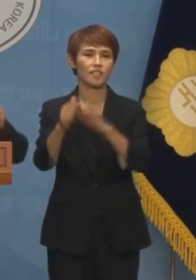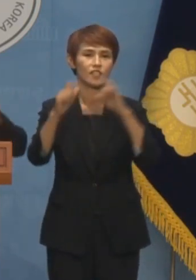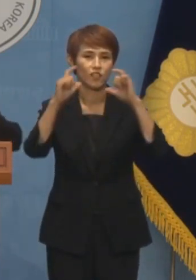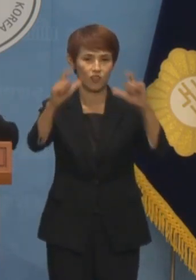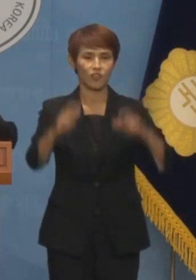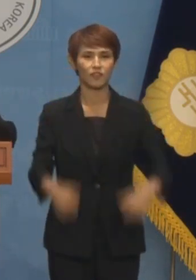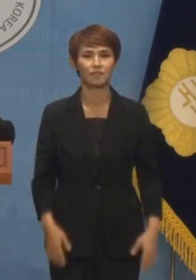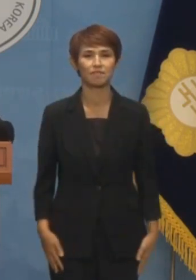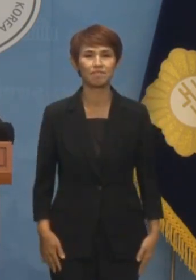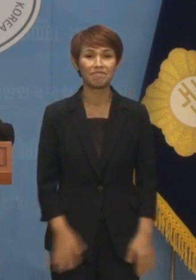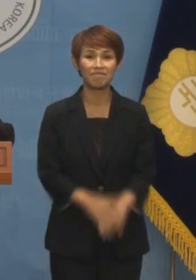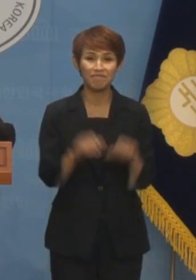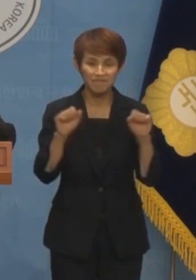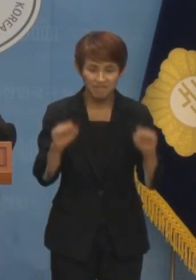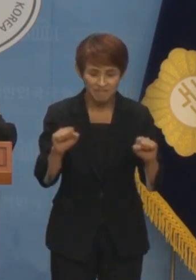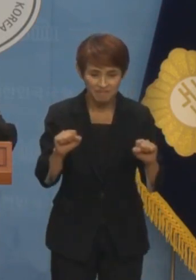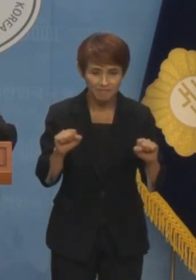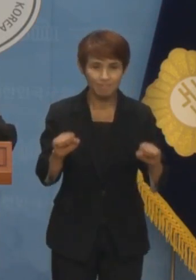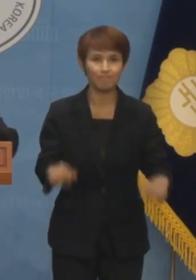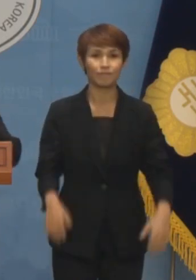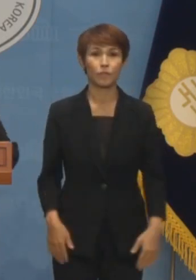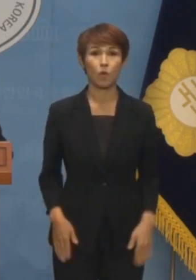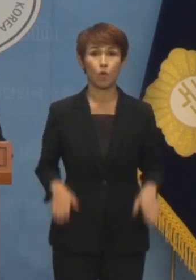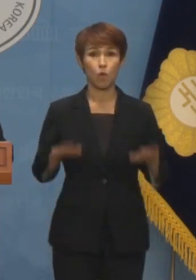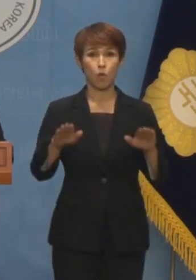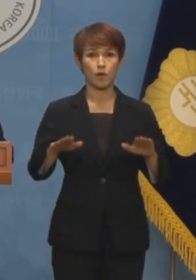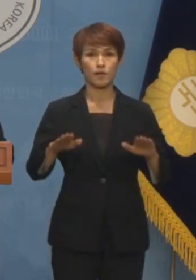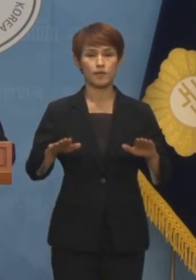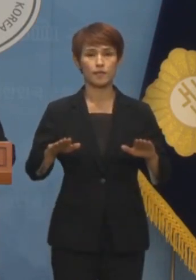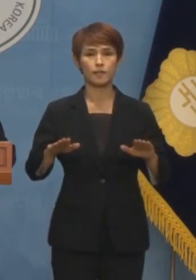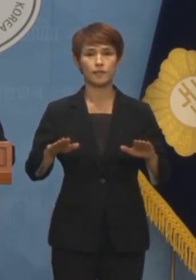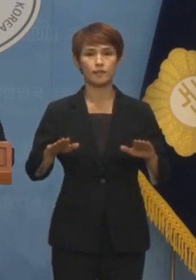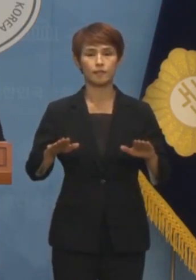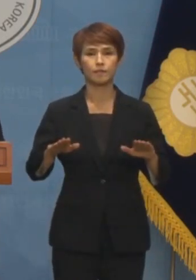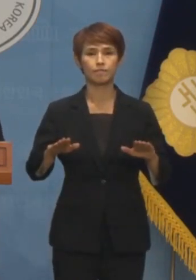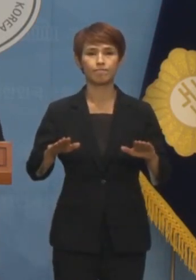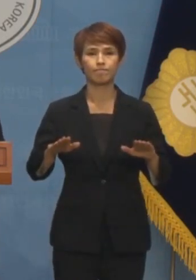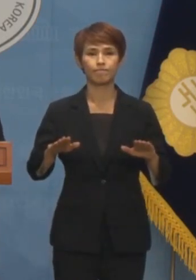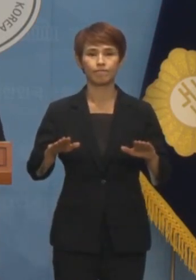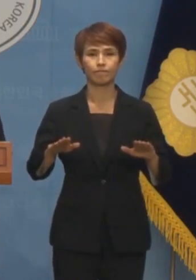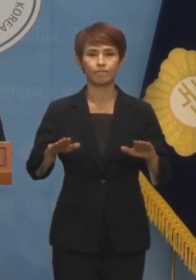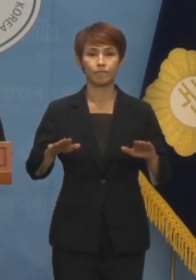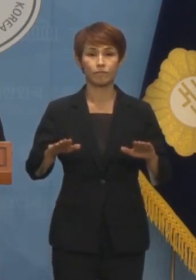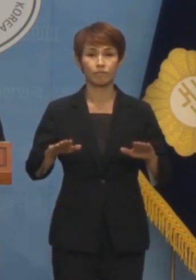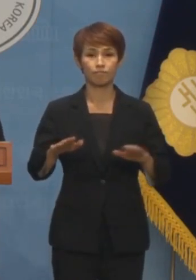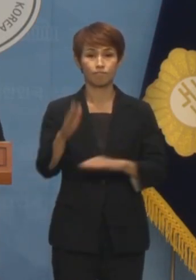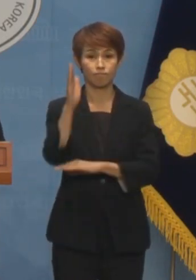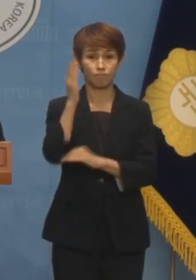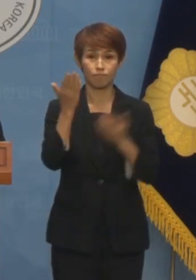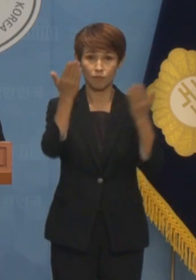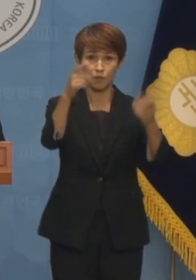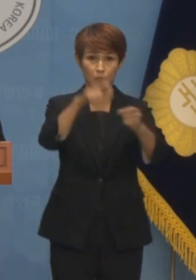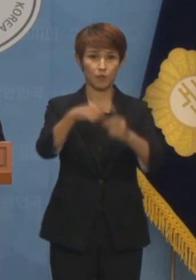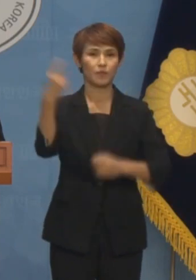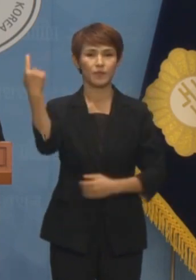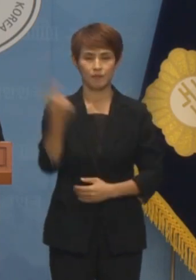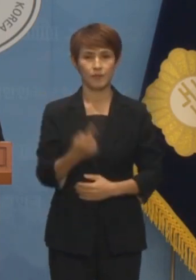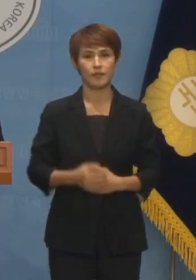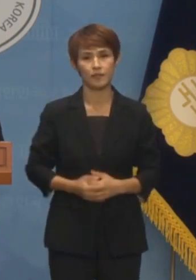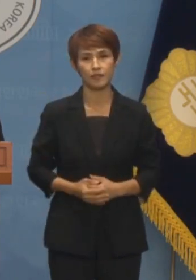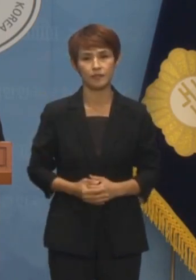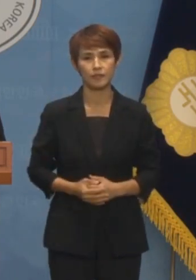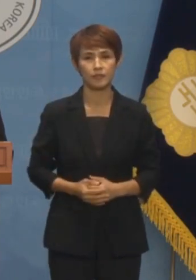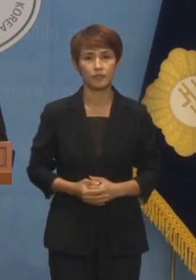안녕하십니까. 저는 오늘 구국의 결의를 다지며 이 자리에 섰습니다.